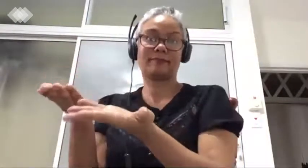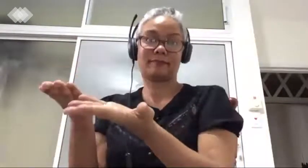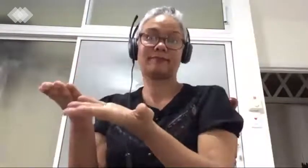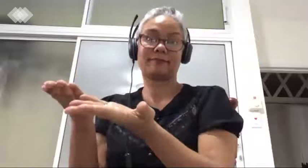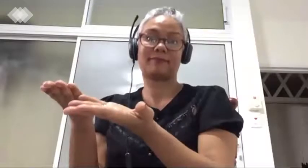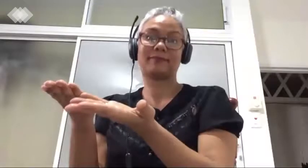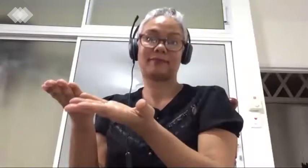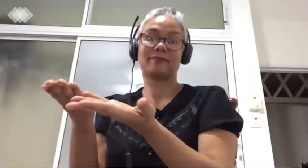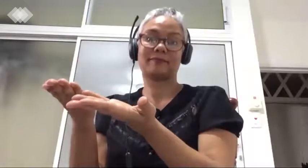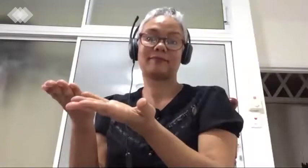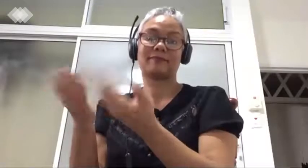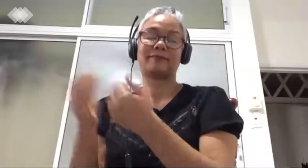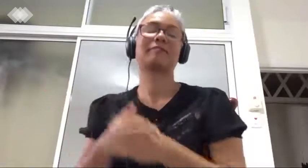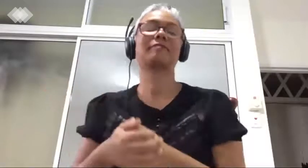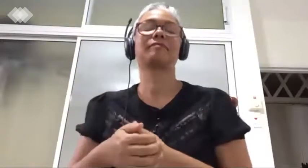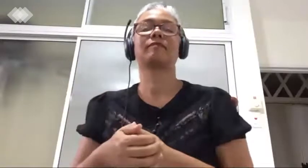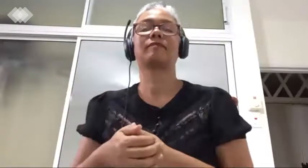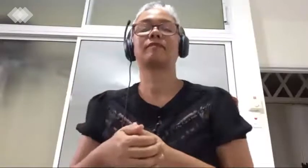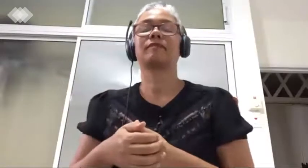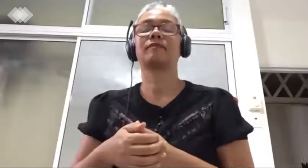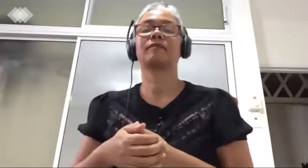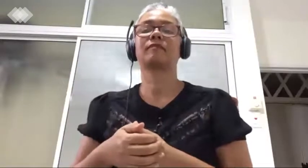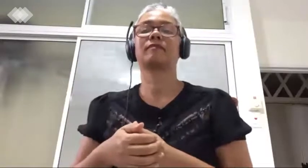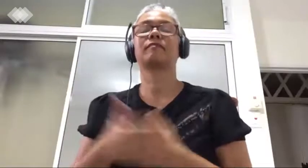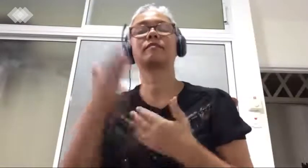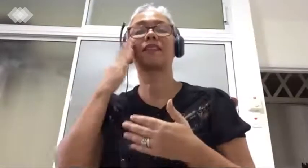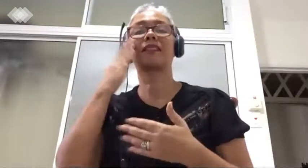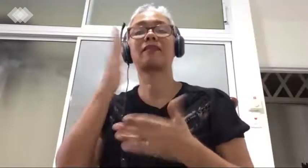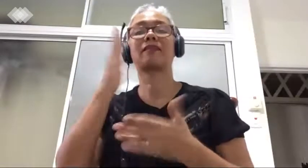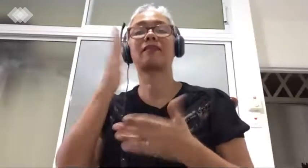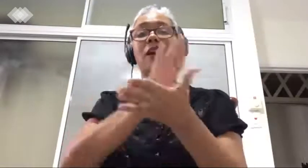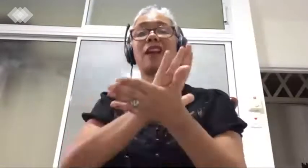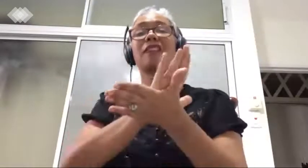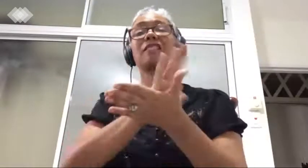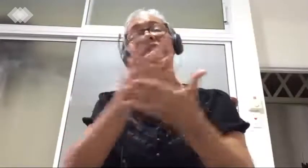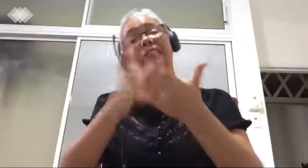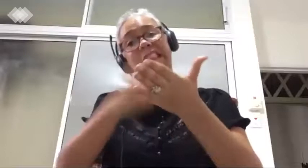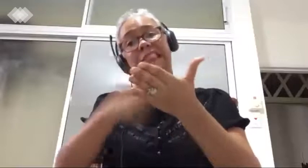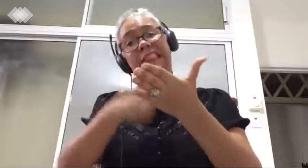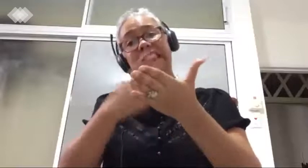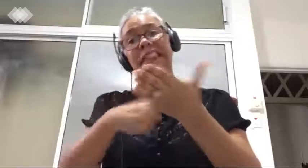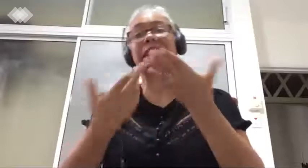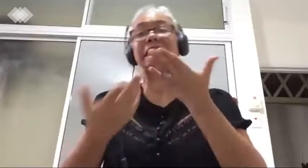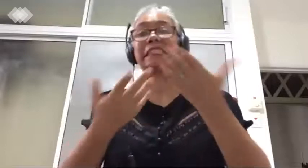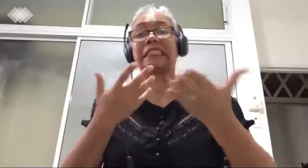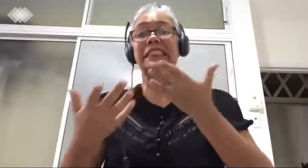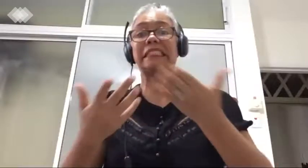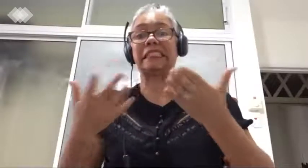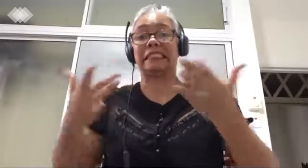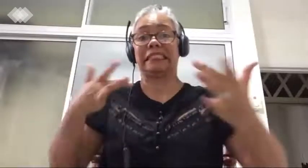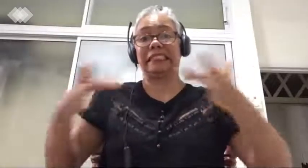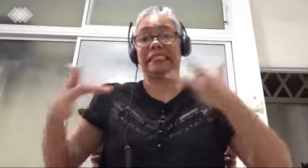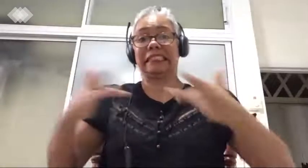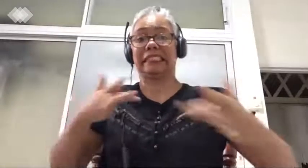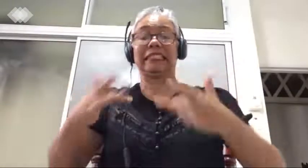en ellas. Por ejemplo, en los niños pudieran darse situaciones de abuso sexual y podemos